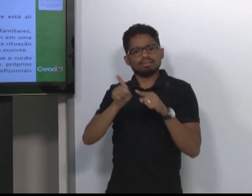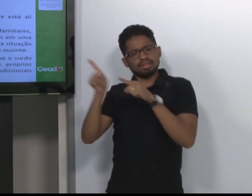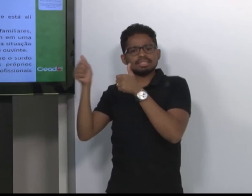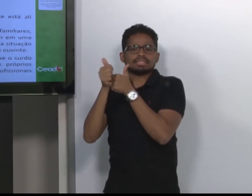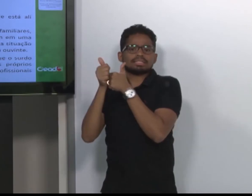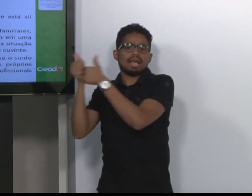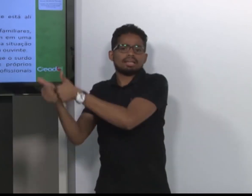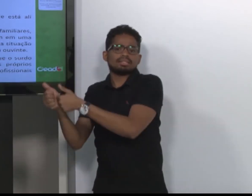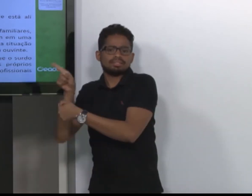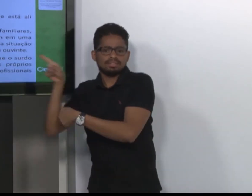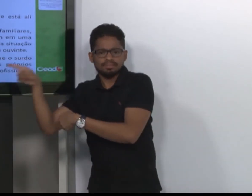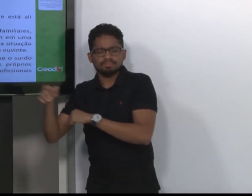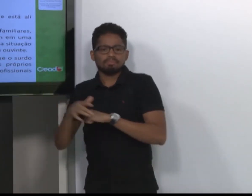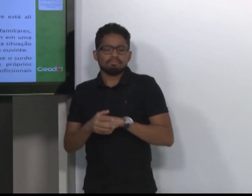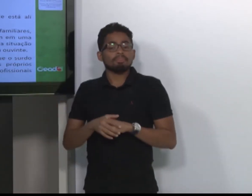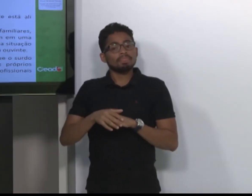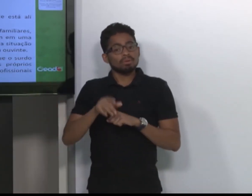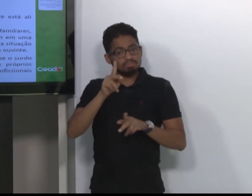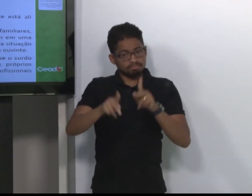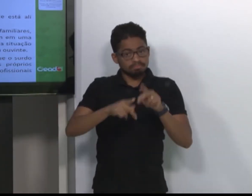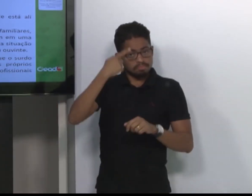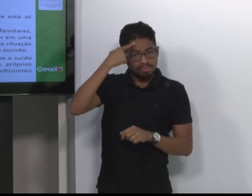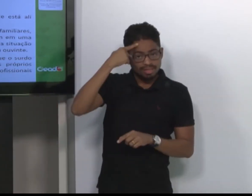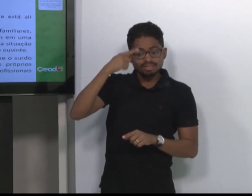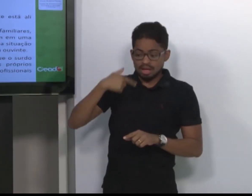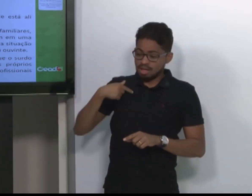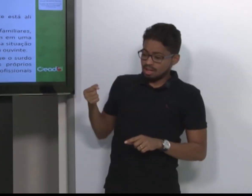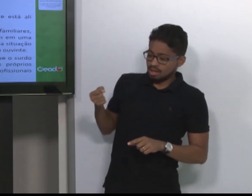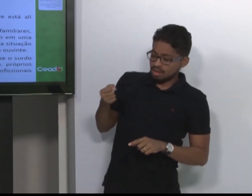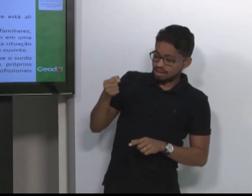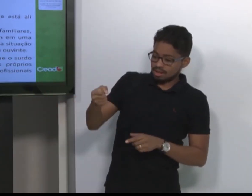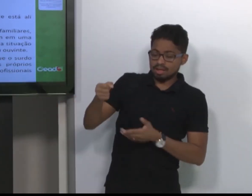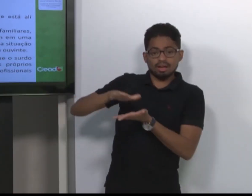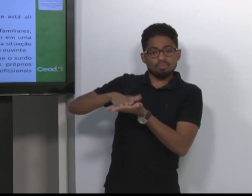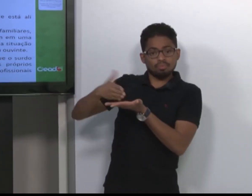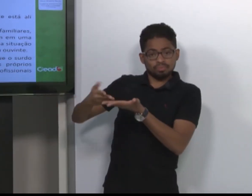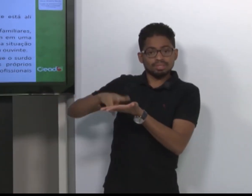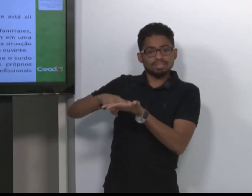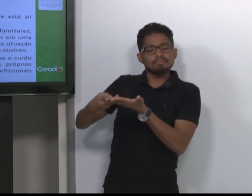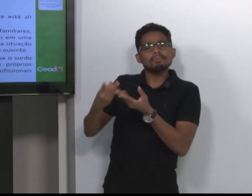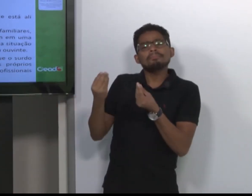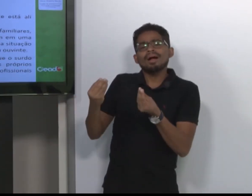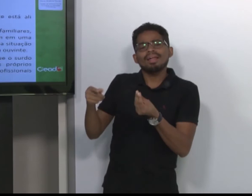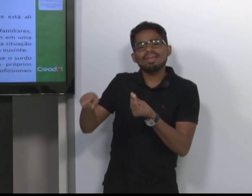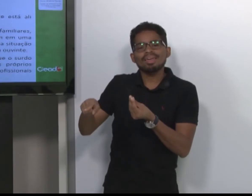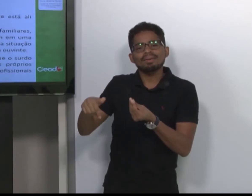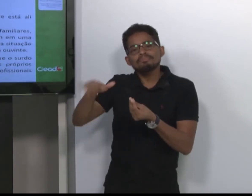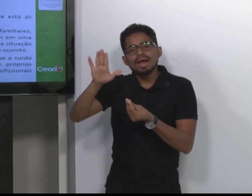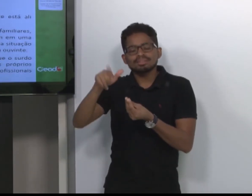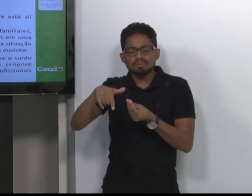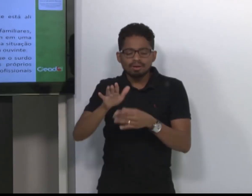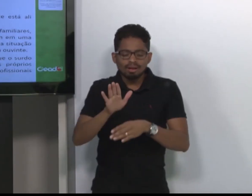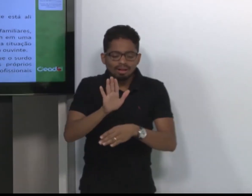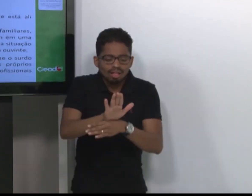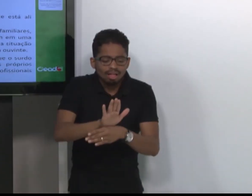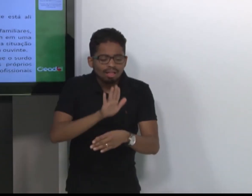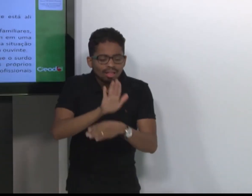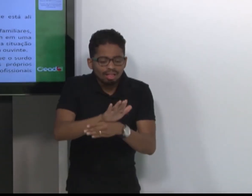esse modelo é do início do processo de tradução e interpretação, seguia esse modelo. As pessoas